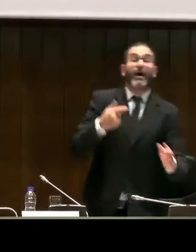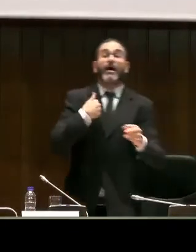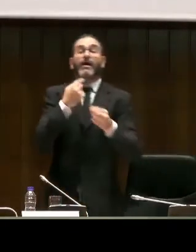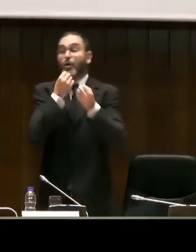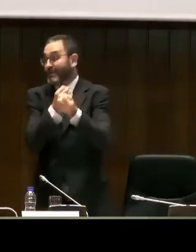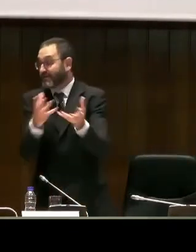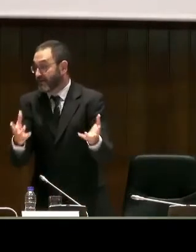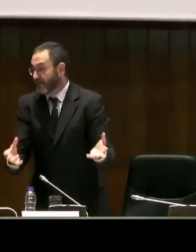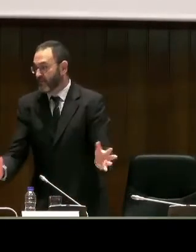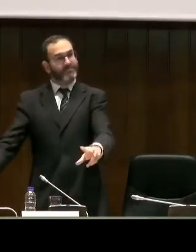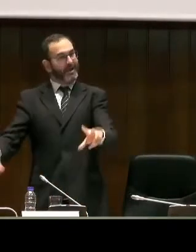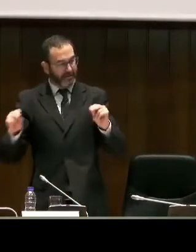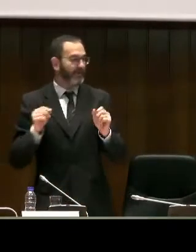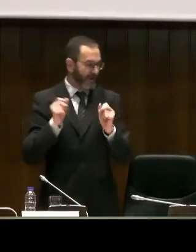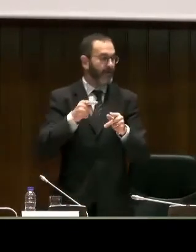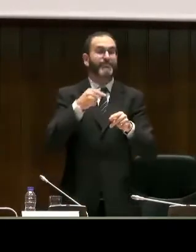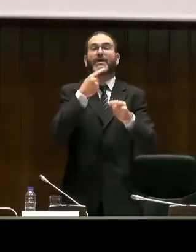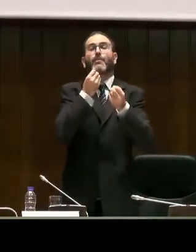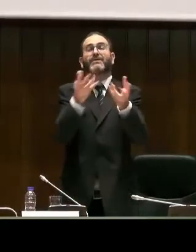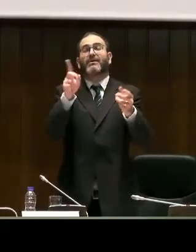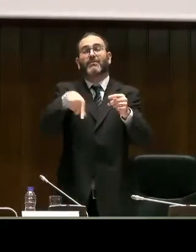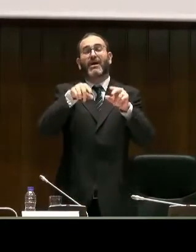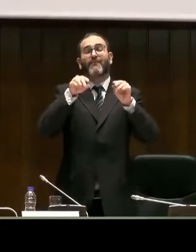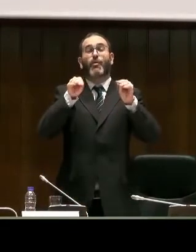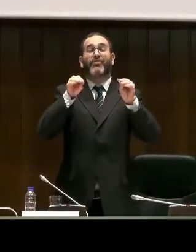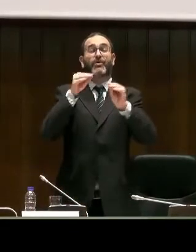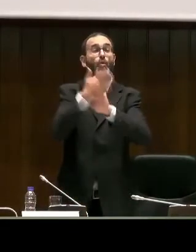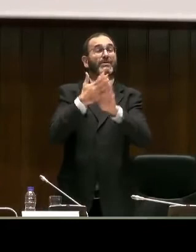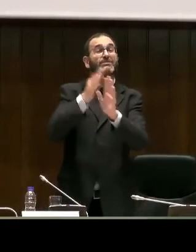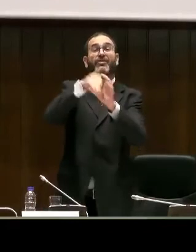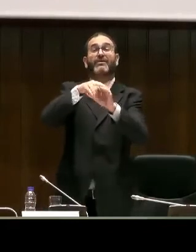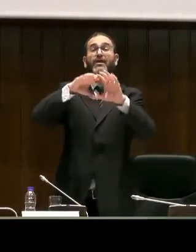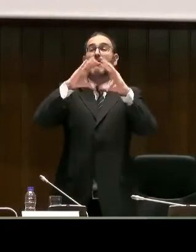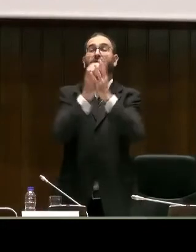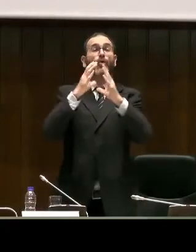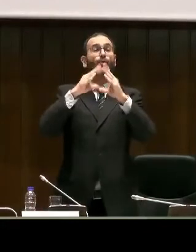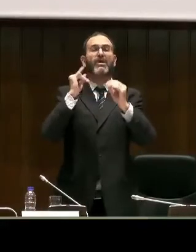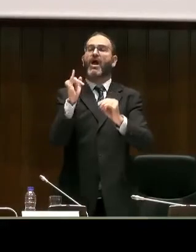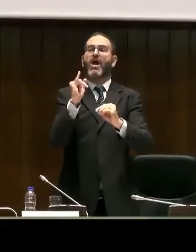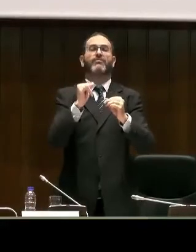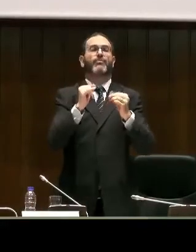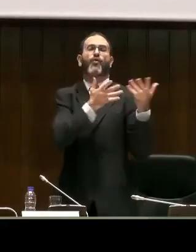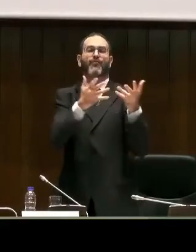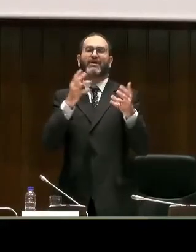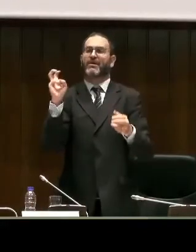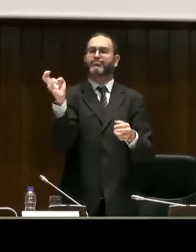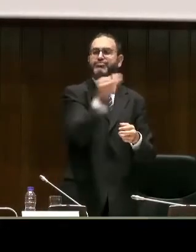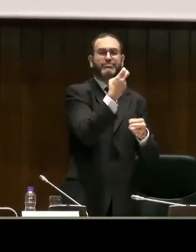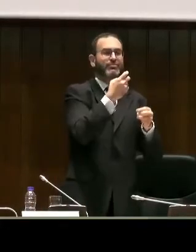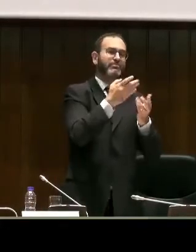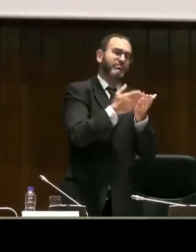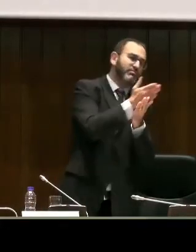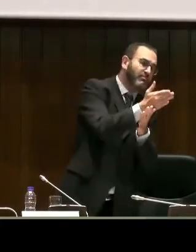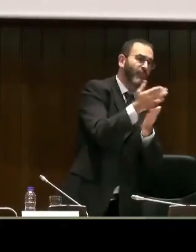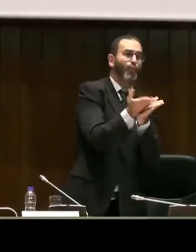también en estos ámbitos con profesionales de la lengua de signos, profesionales sordos. Y ya voy terminando. La formación en lengua de signos dentro del ámbito de la